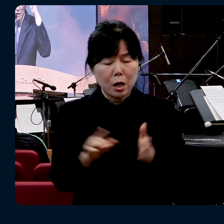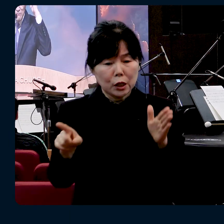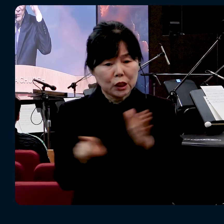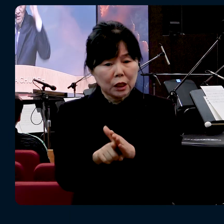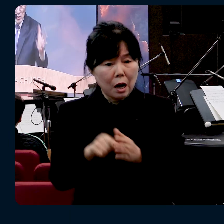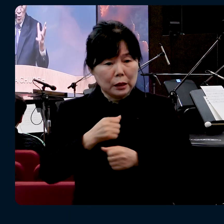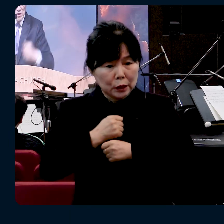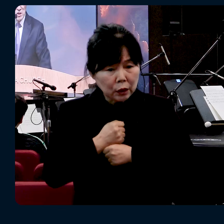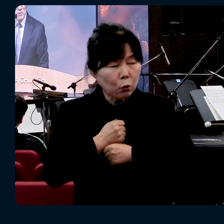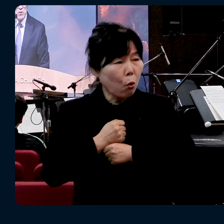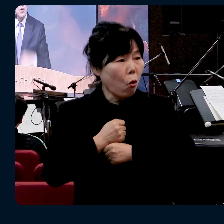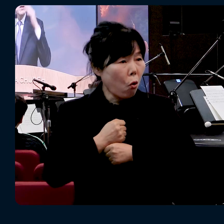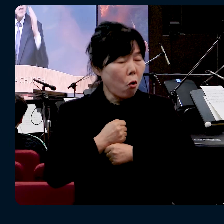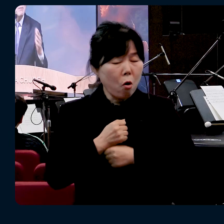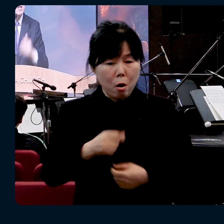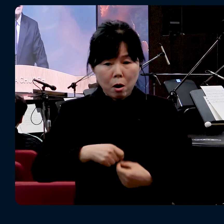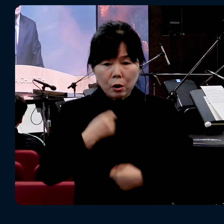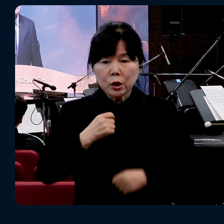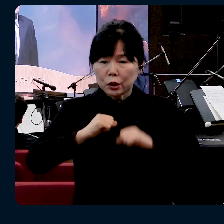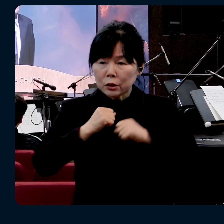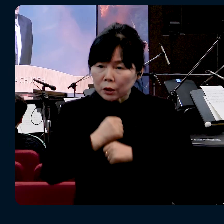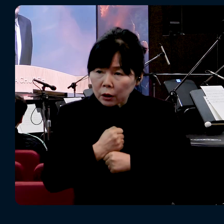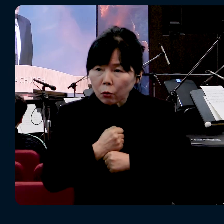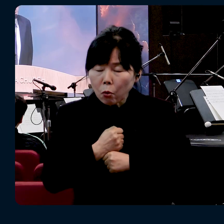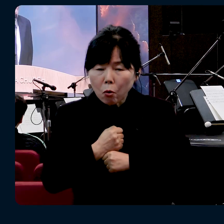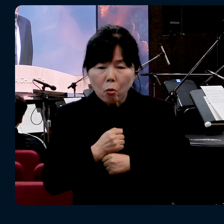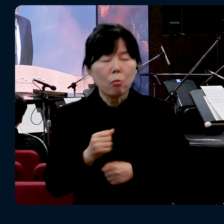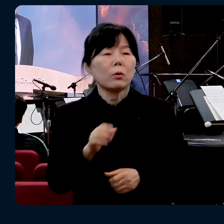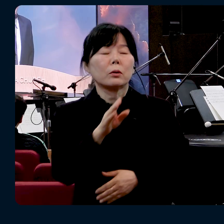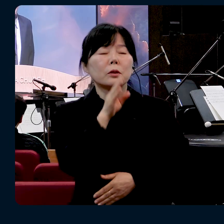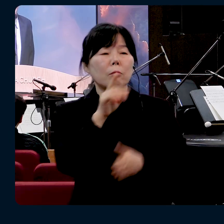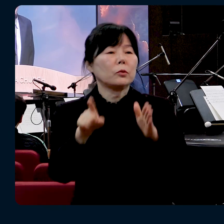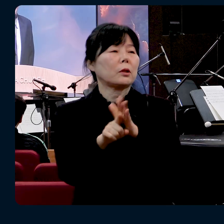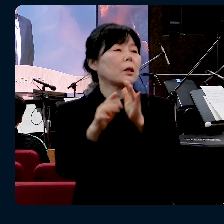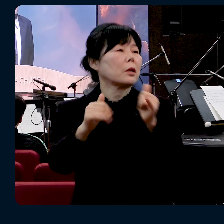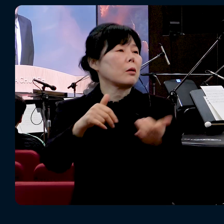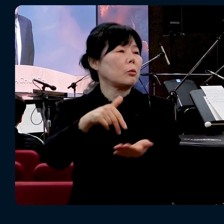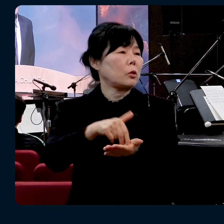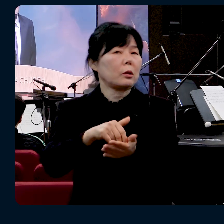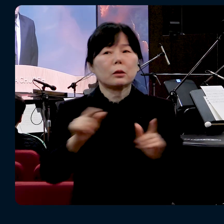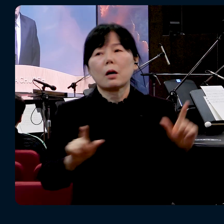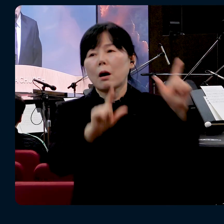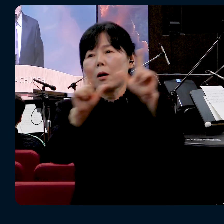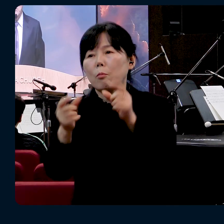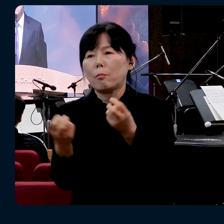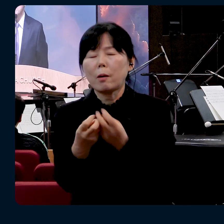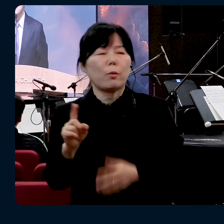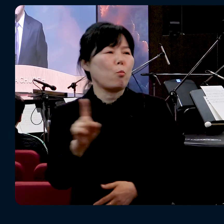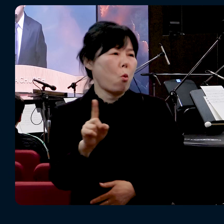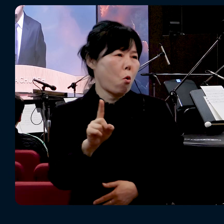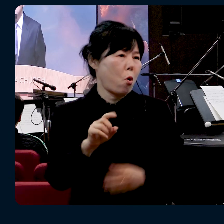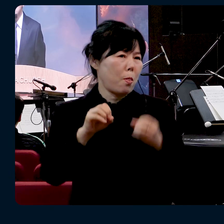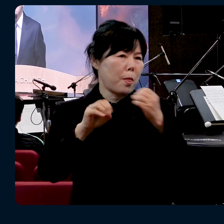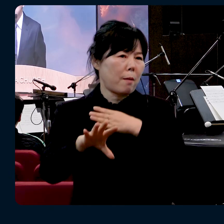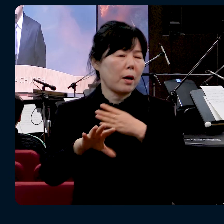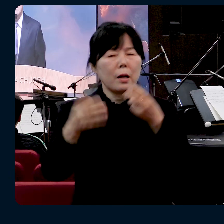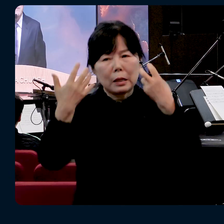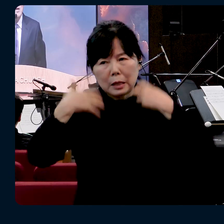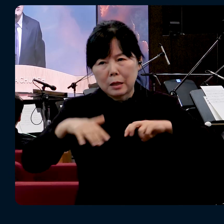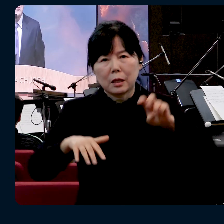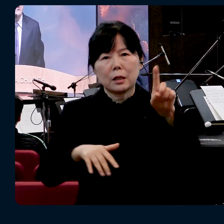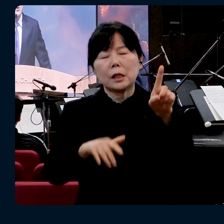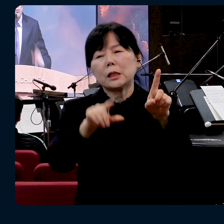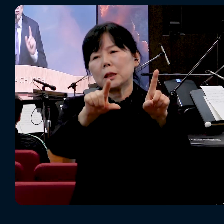어떻게 그렇게 의로움을 지키면서 참 신앙의 길을 걸을 수 있었을까? 그 답이 바로 다니엘서